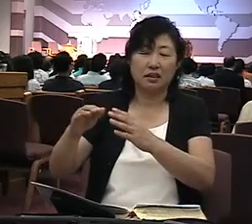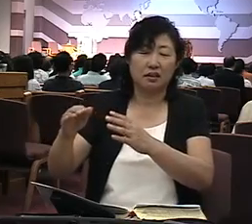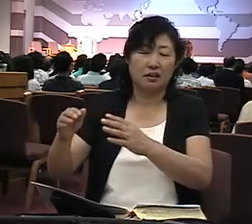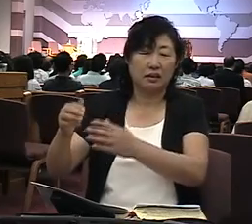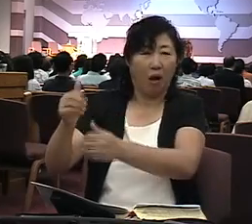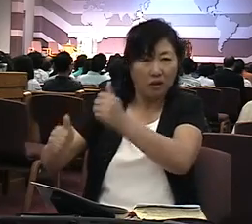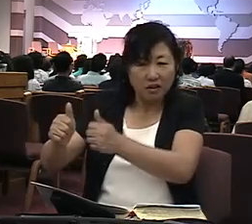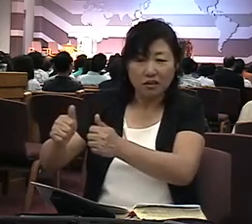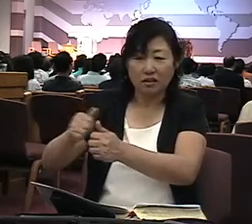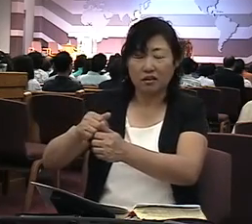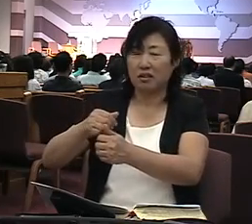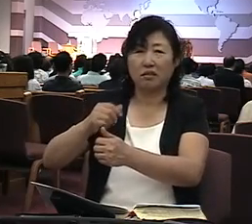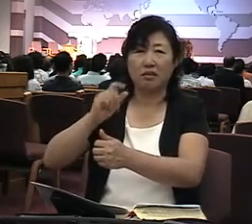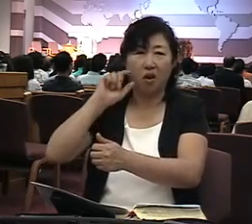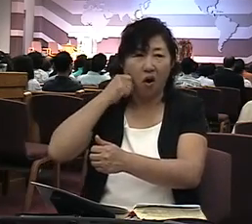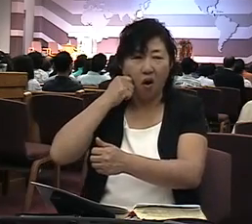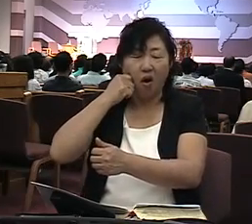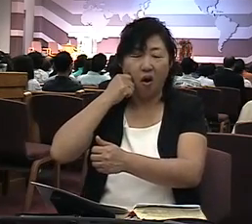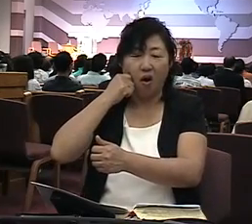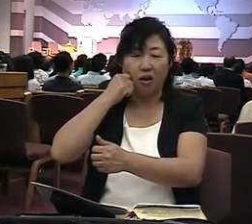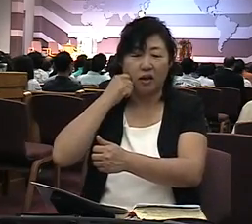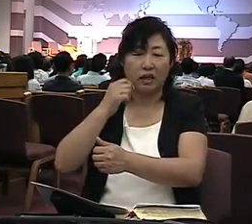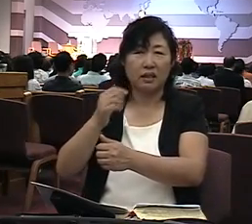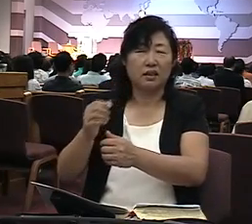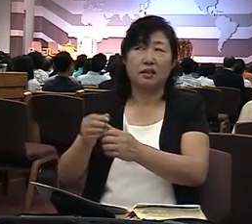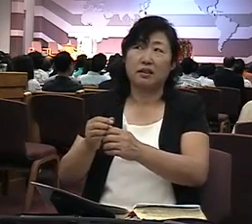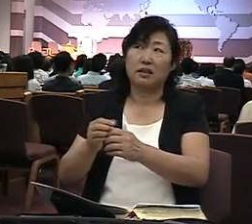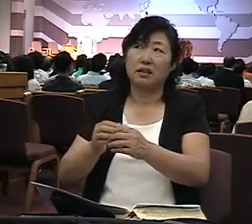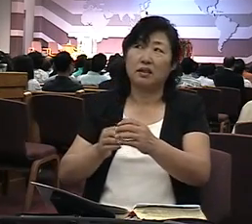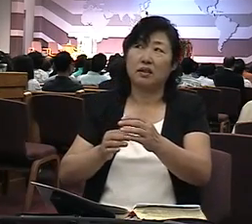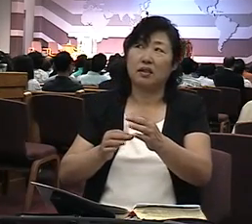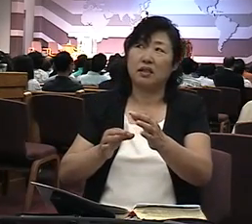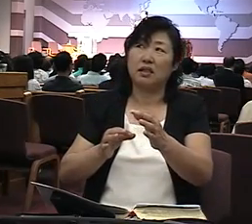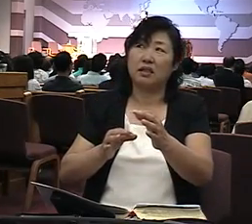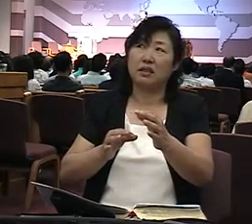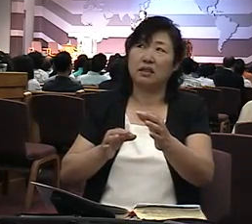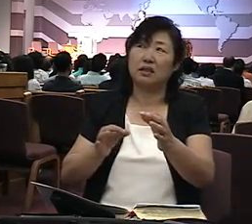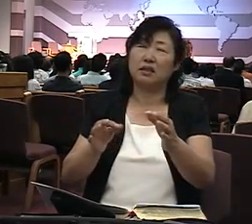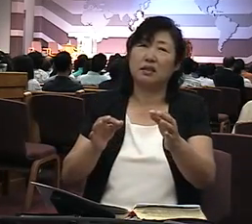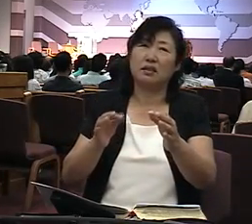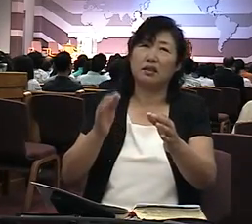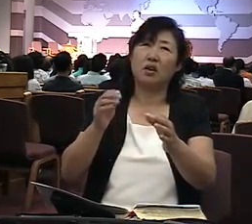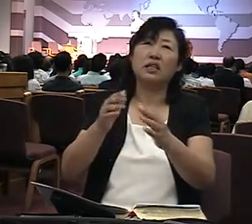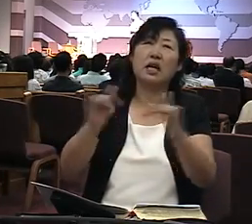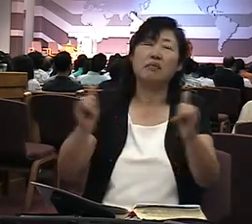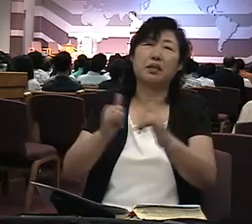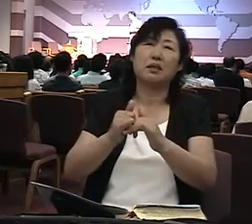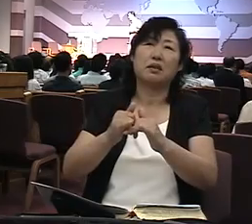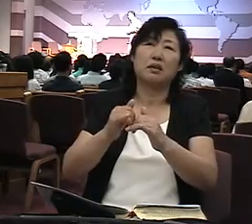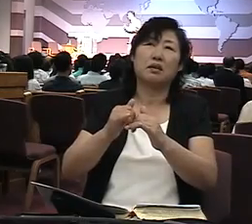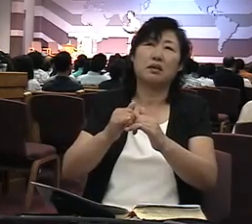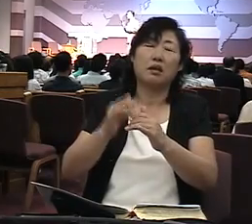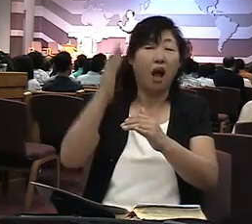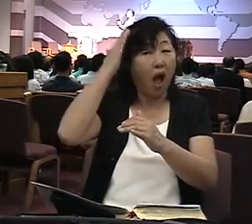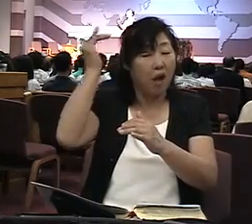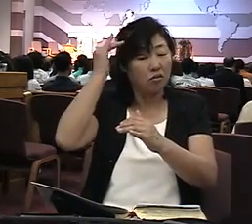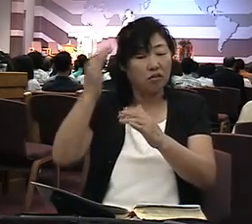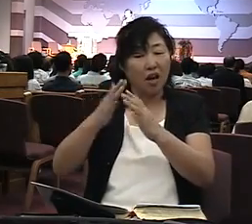때문에 서비스로 이걸 메꿀 수밖에 없다고 그들이 밤늦게까지 매일 11시에 오는데 문제는 그들도 훈련을 받고 싶은